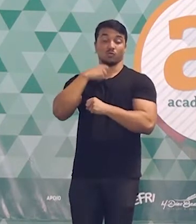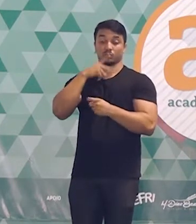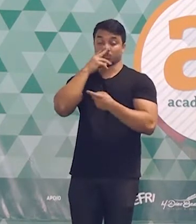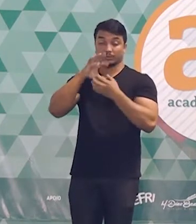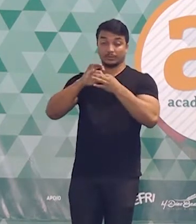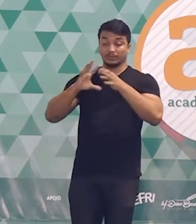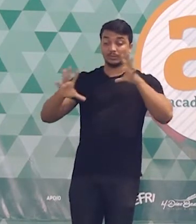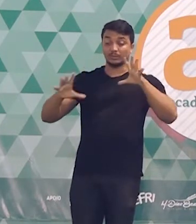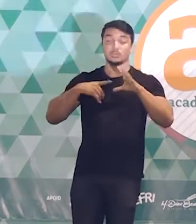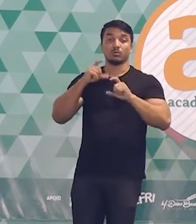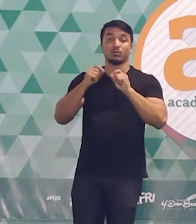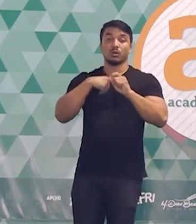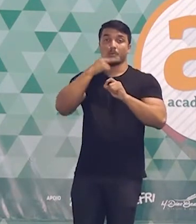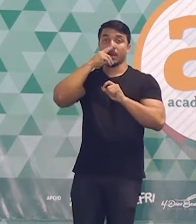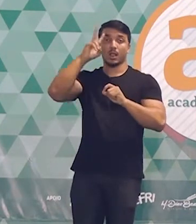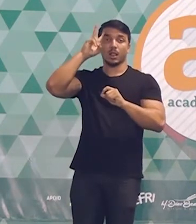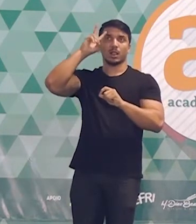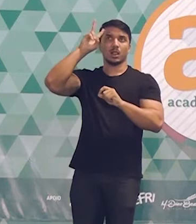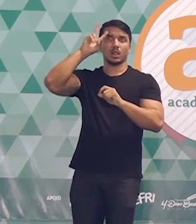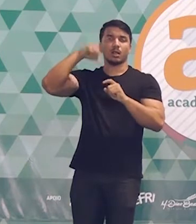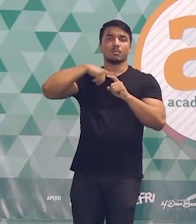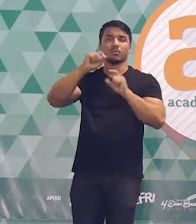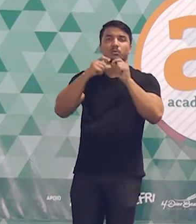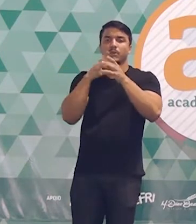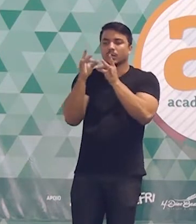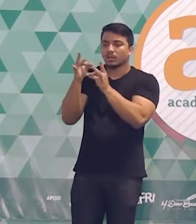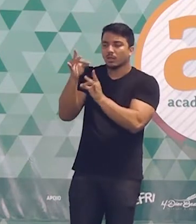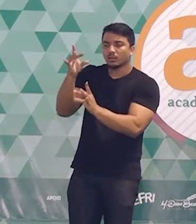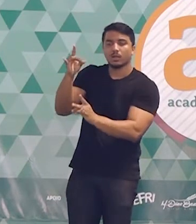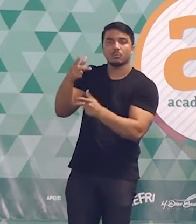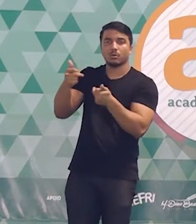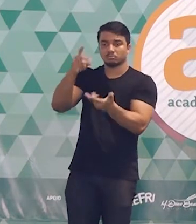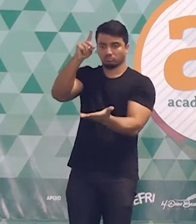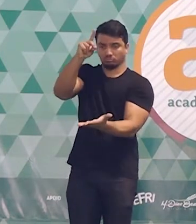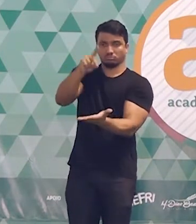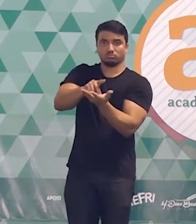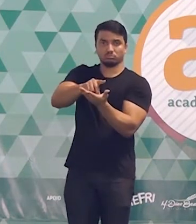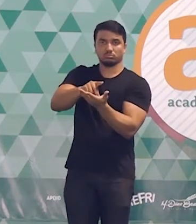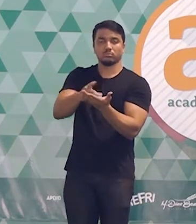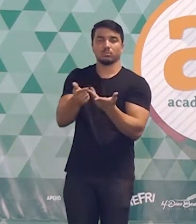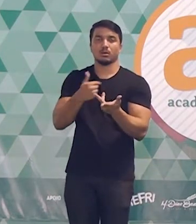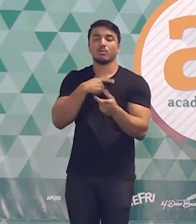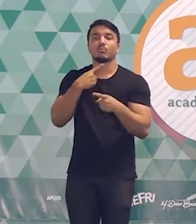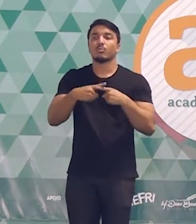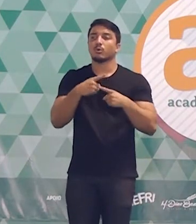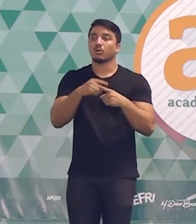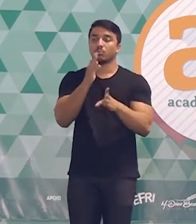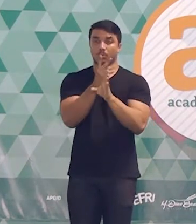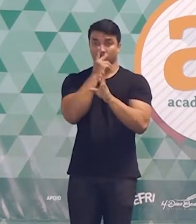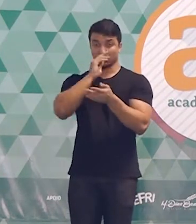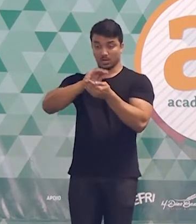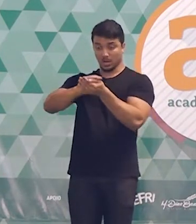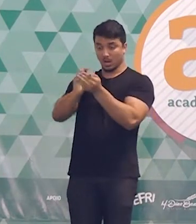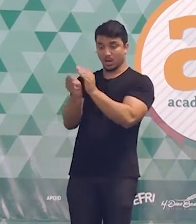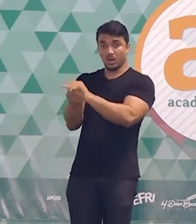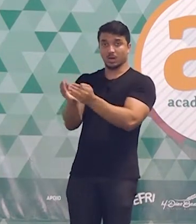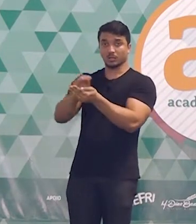ao traço que lembrasse o detalhismo da realidade, porque o artista que